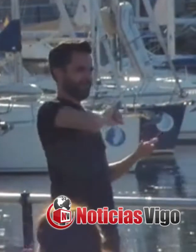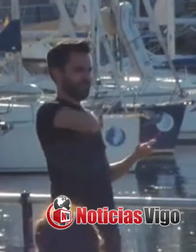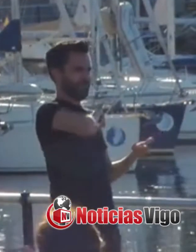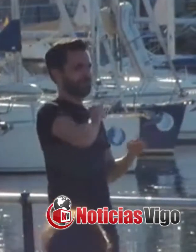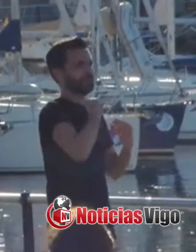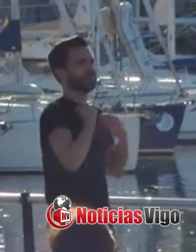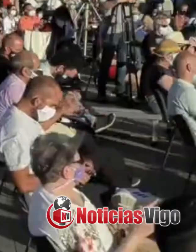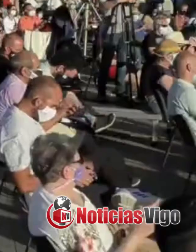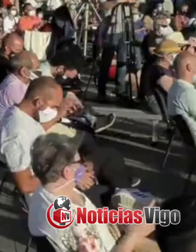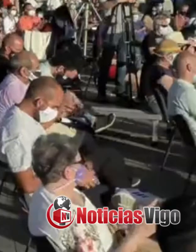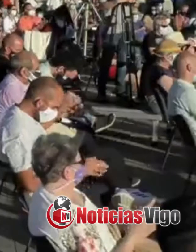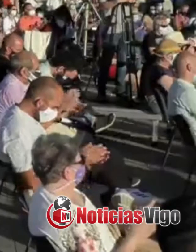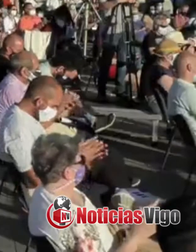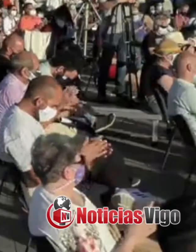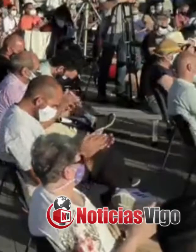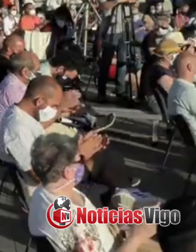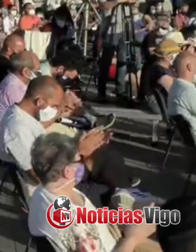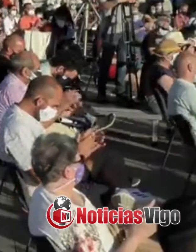BNG.